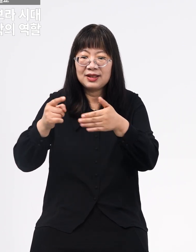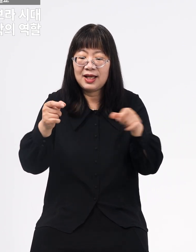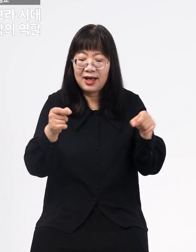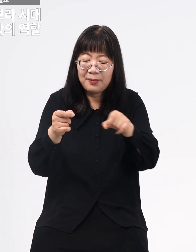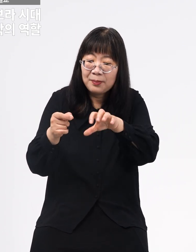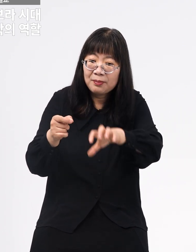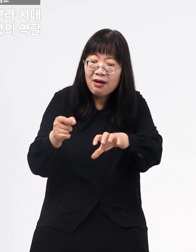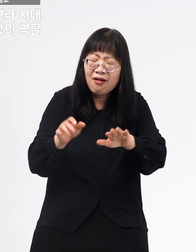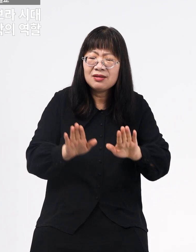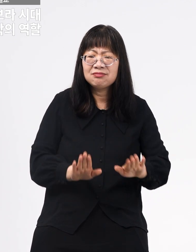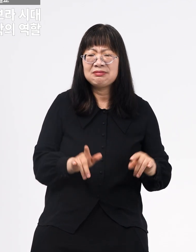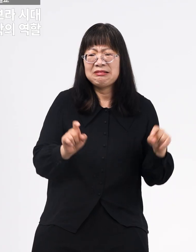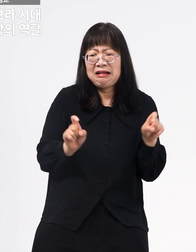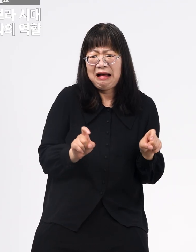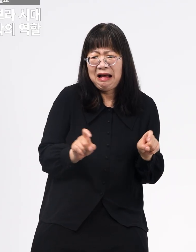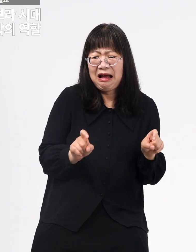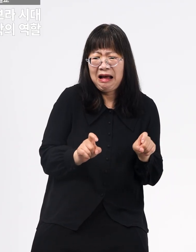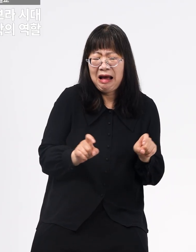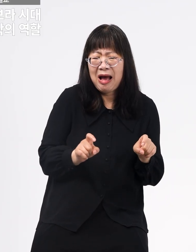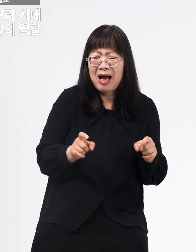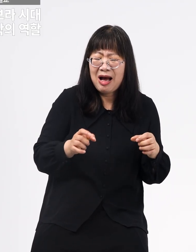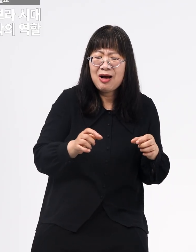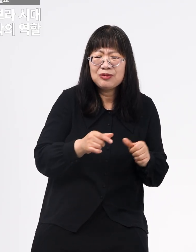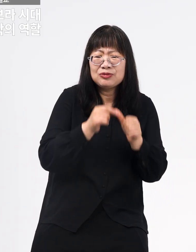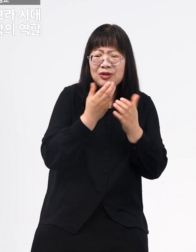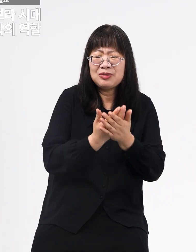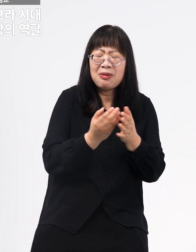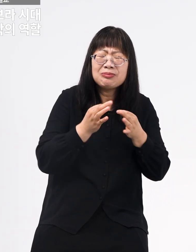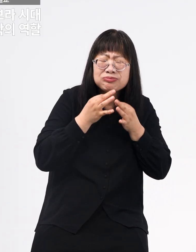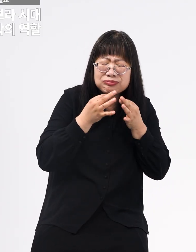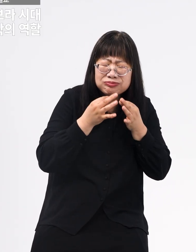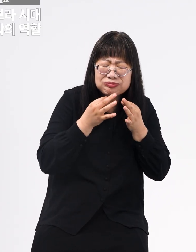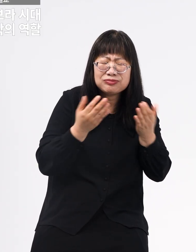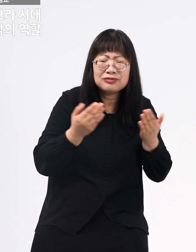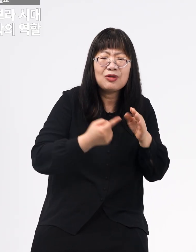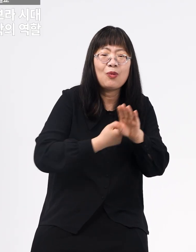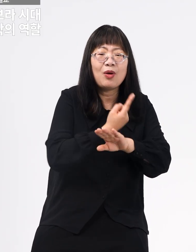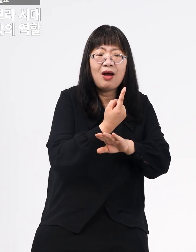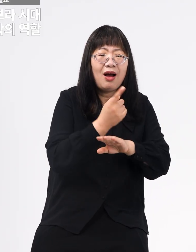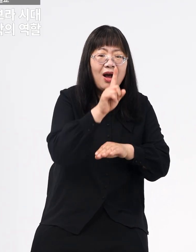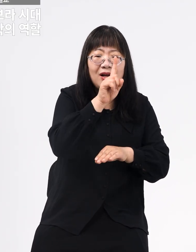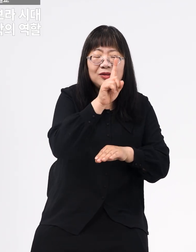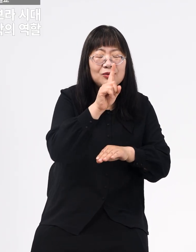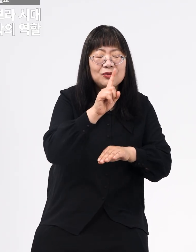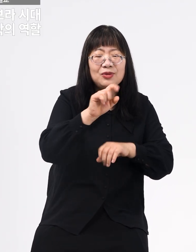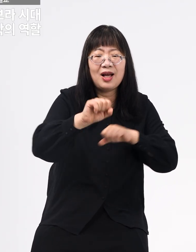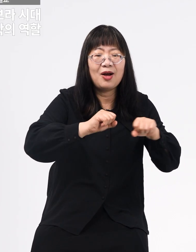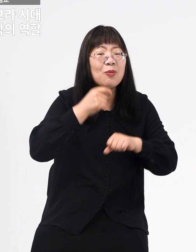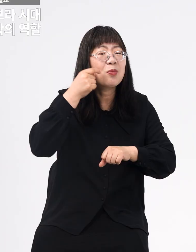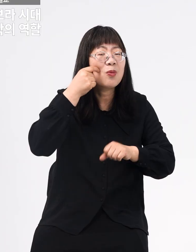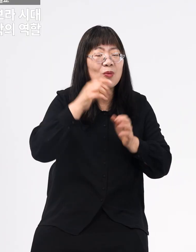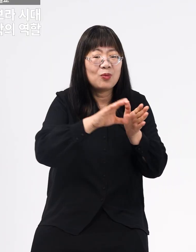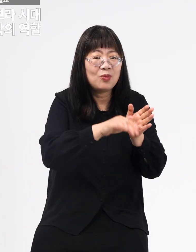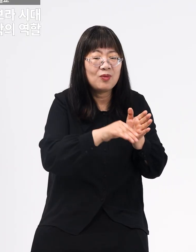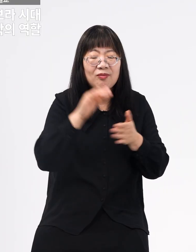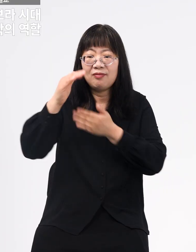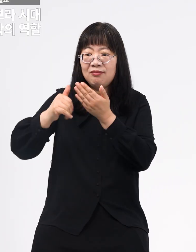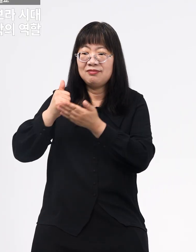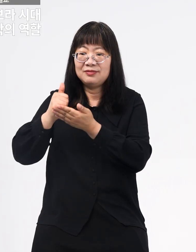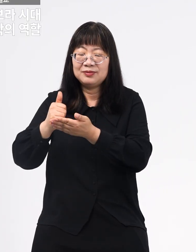앞에 벌벌 떨고 부르짖는 일 외에는 아무것도 할 수 없었던 그 시대에